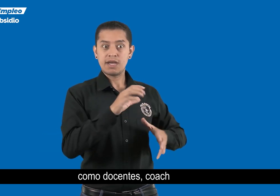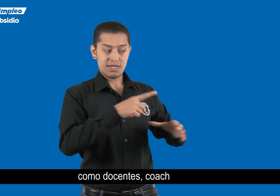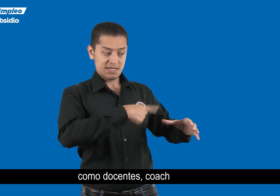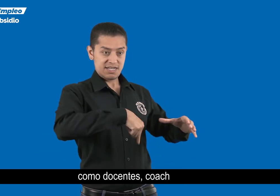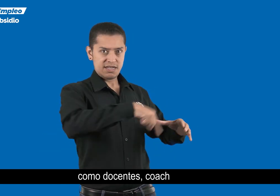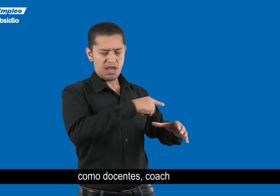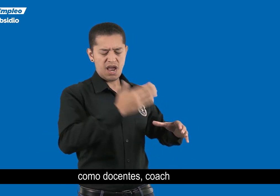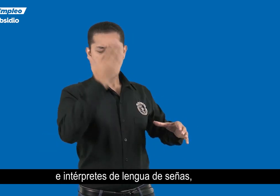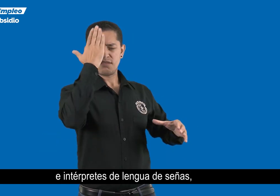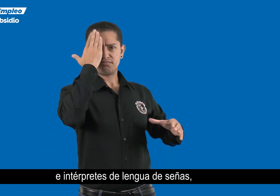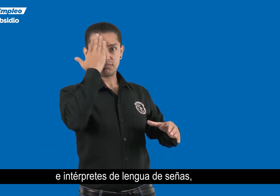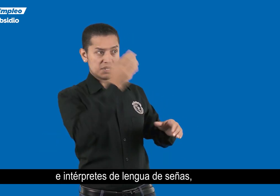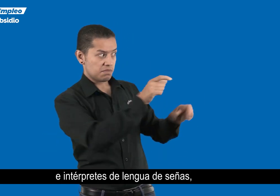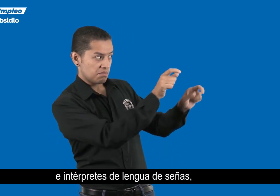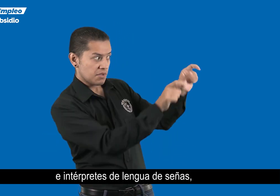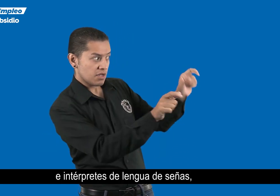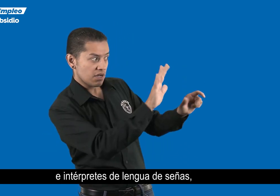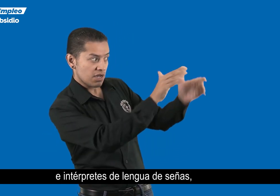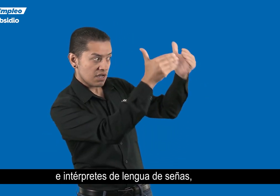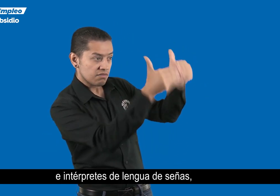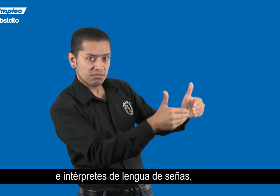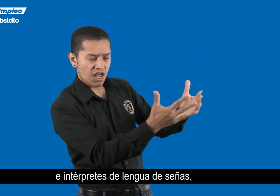e intérpretes de lengua de señas.